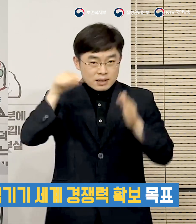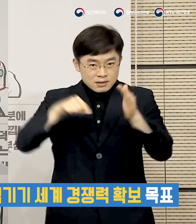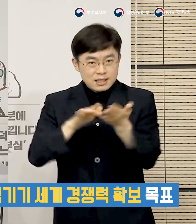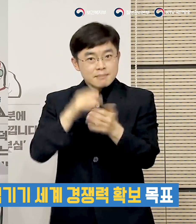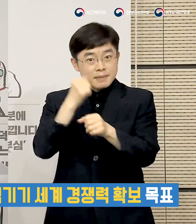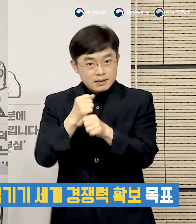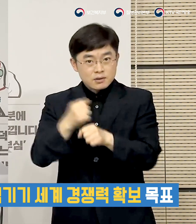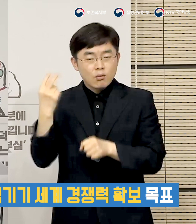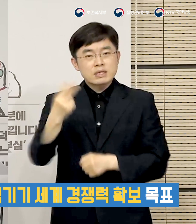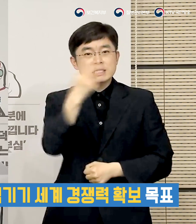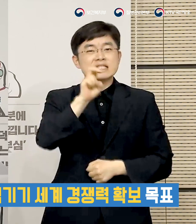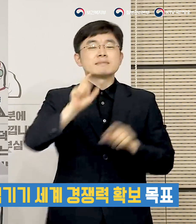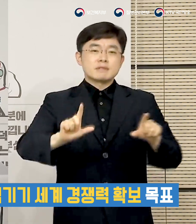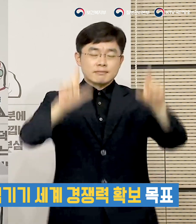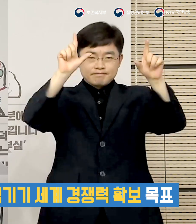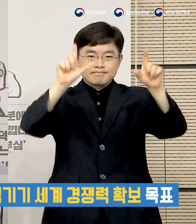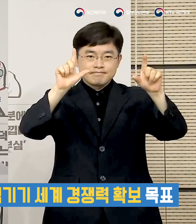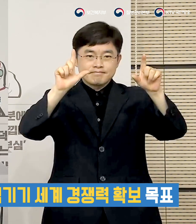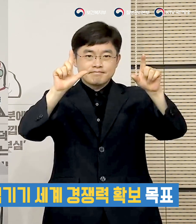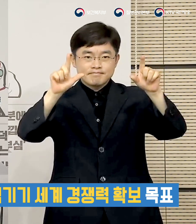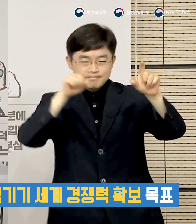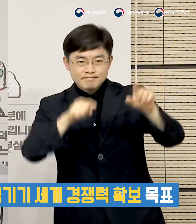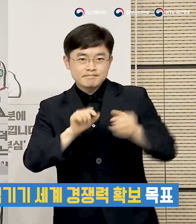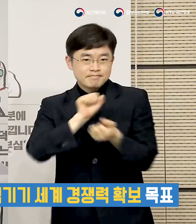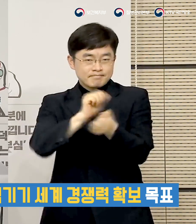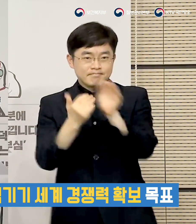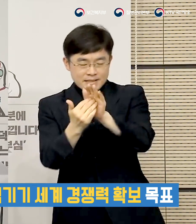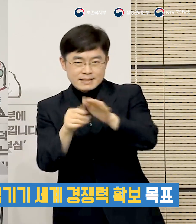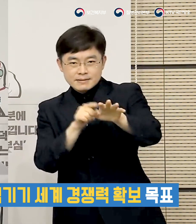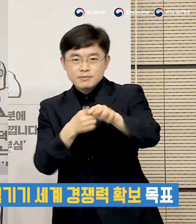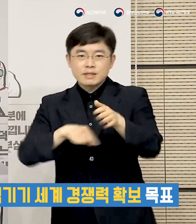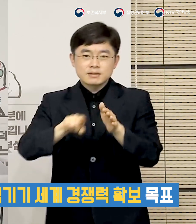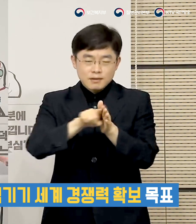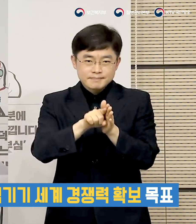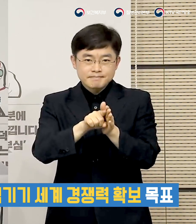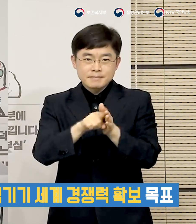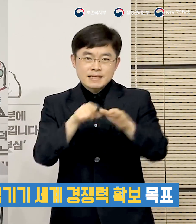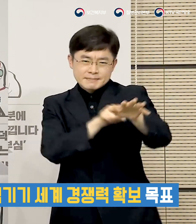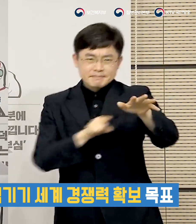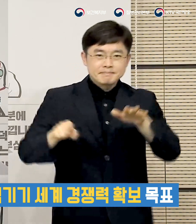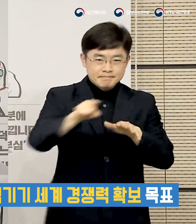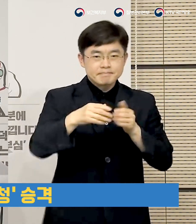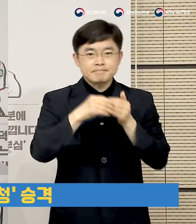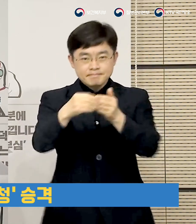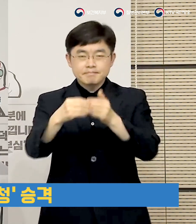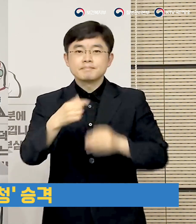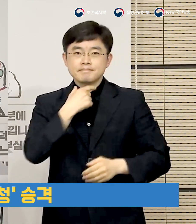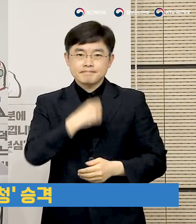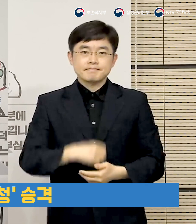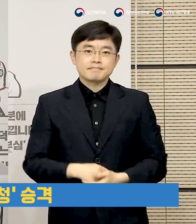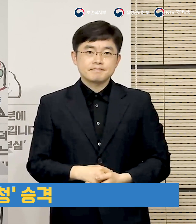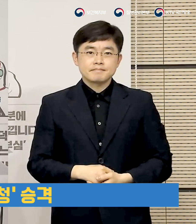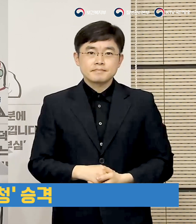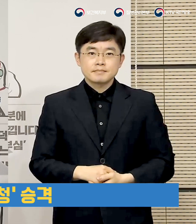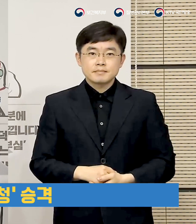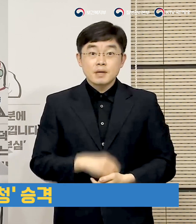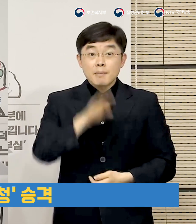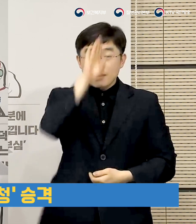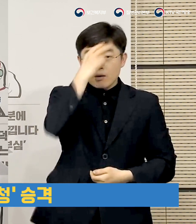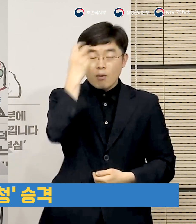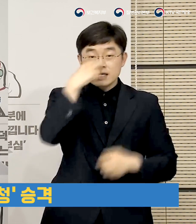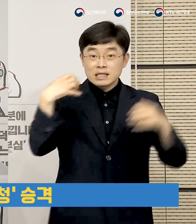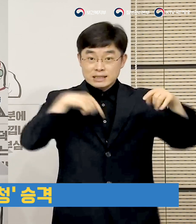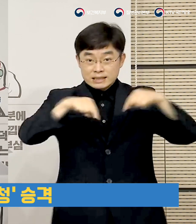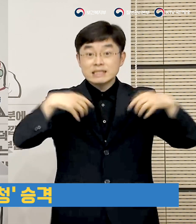2022년 방역기기의 세계시장 경쟁력을 확보토록 하겠습니다. 다음은 질병관리청 신설